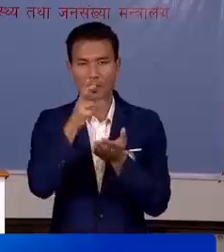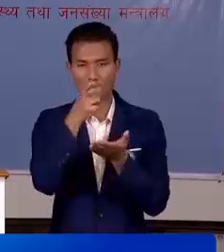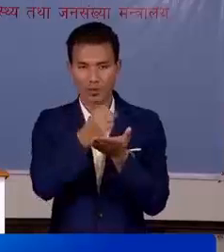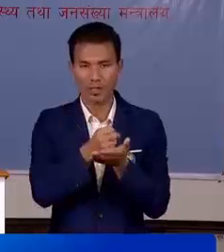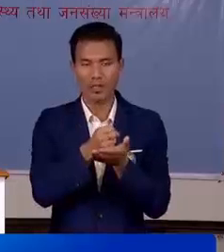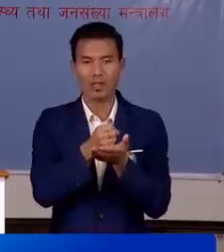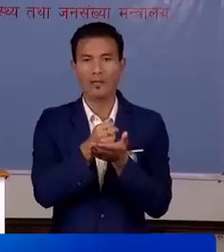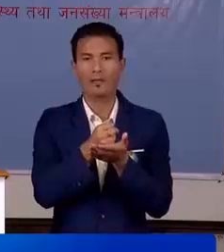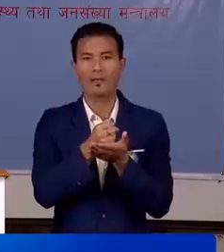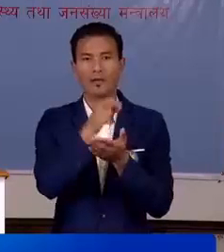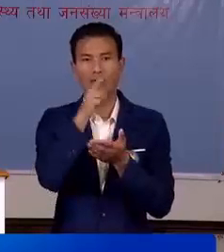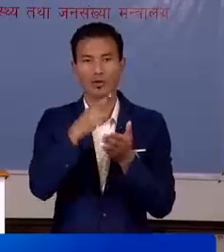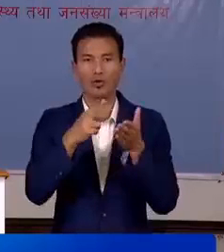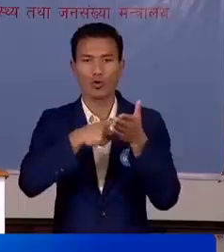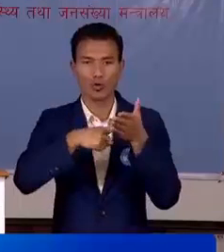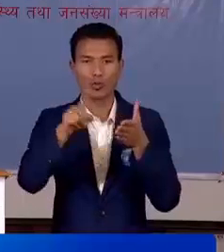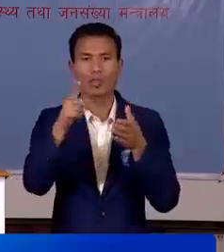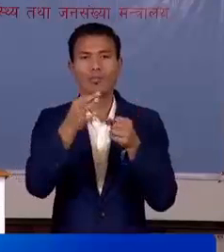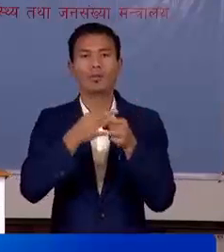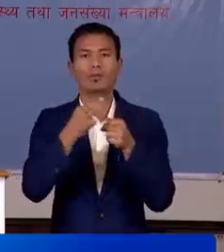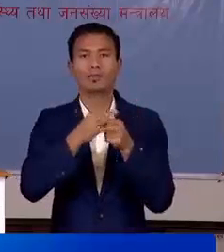अनुमातिको